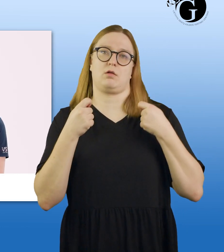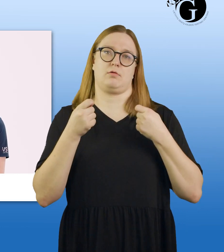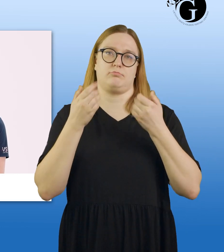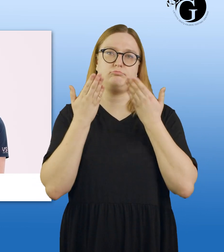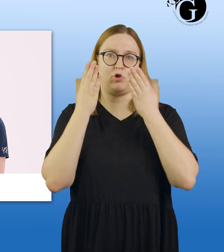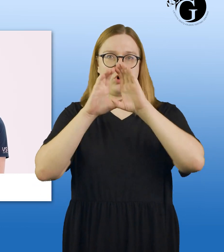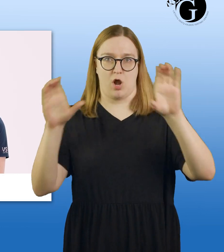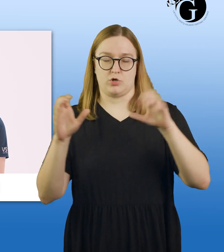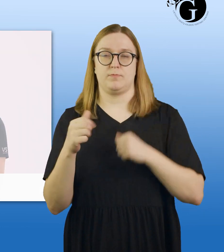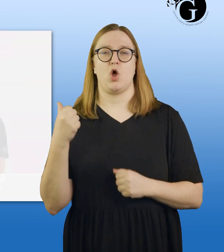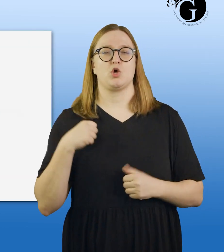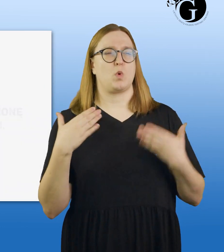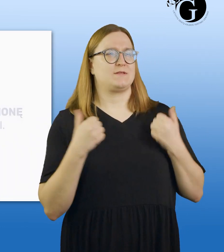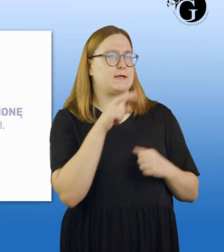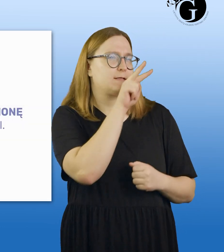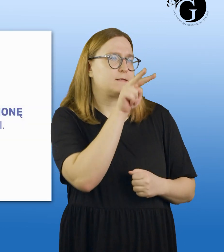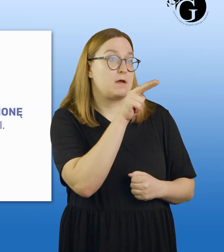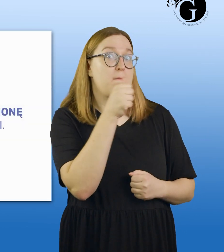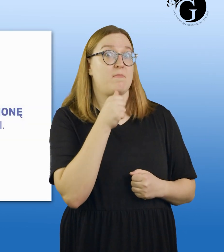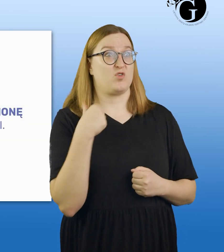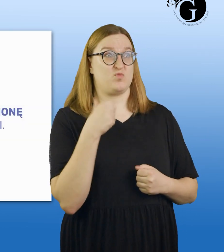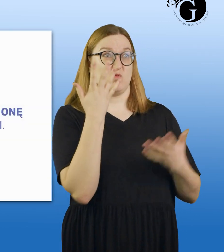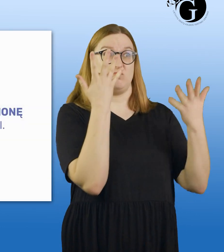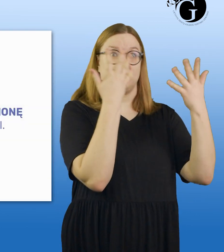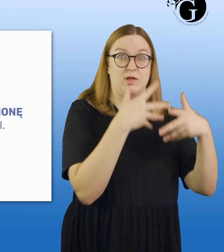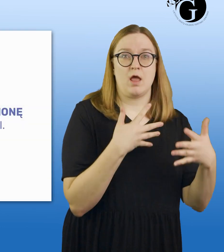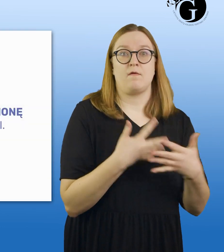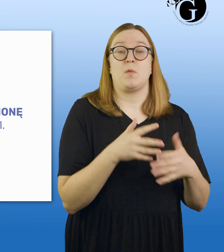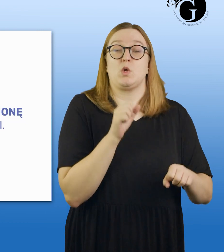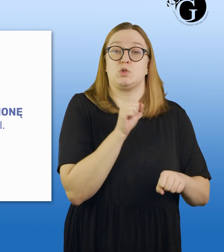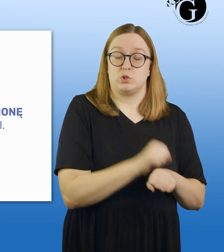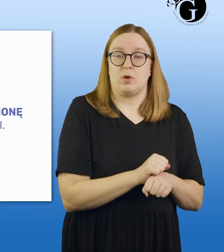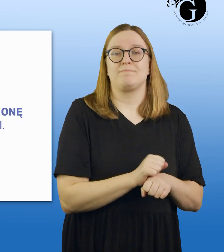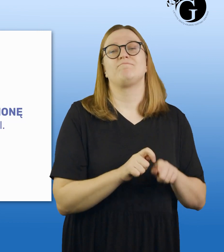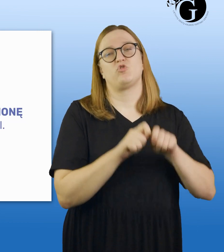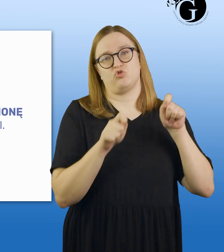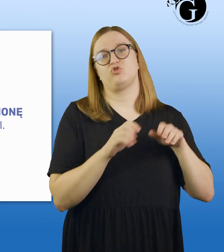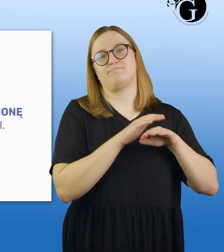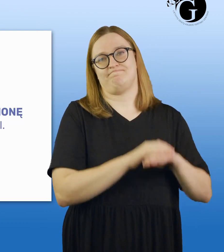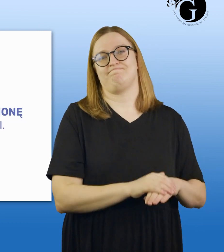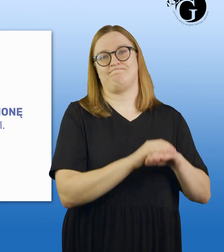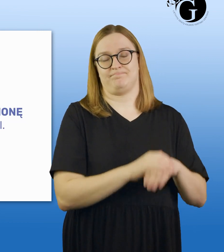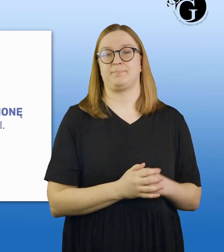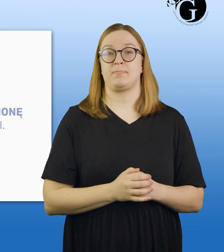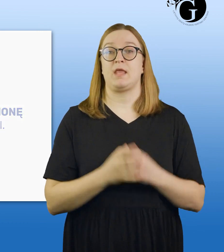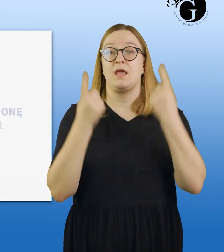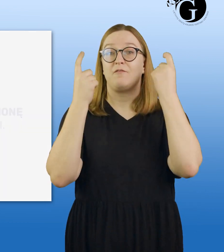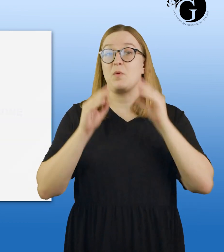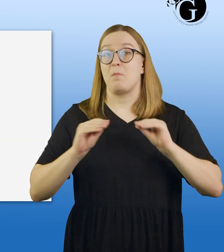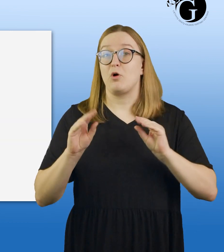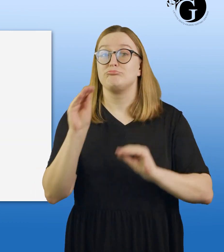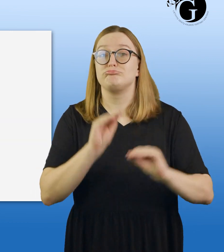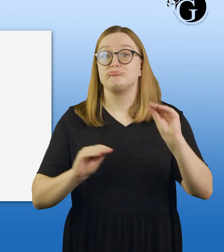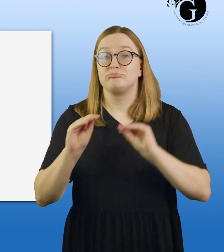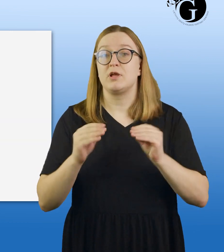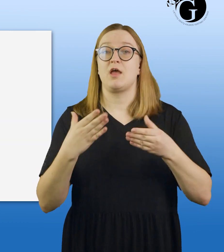Stebėkite gyvybinius požymius. Jeigu nukentėjusysis prarado sąmonę ir nekvėpuoja, pradėkite gaivinti.